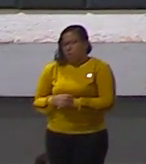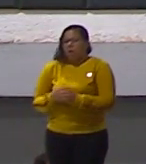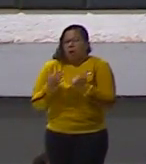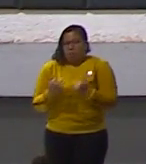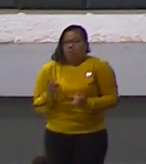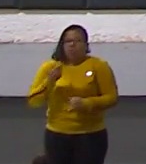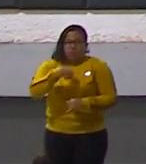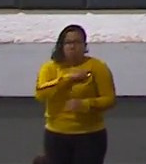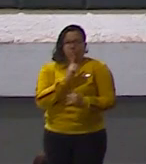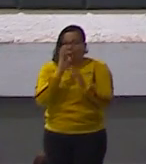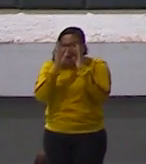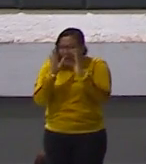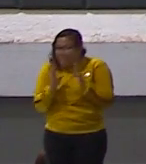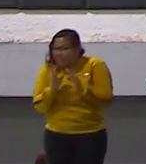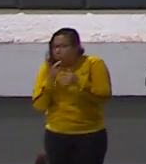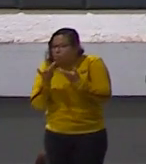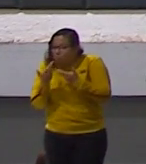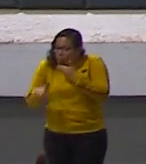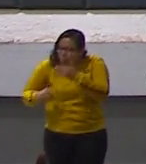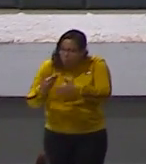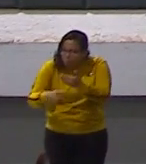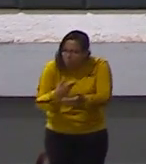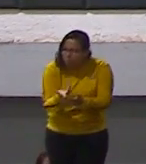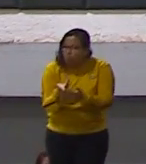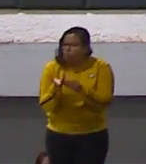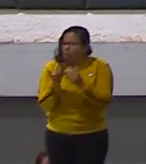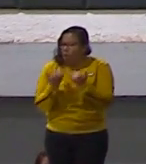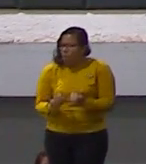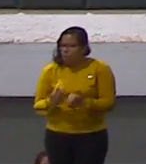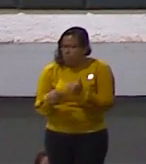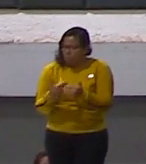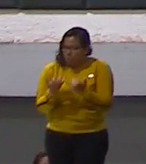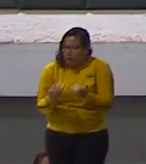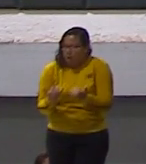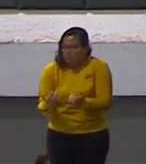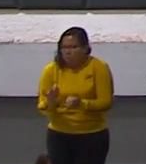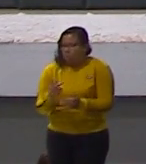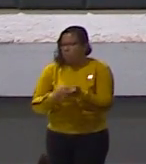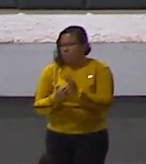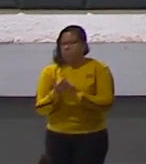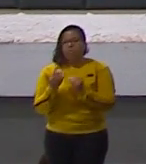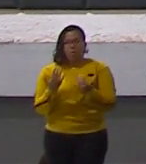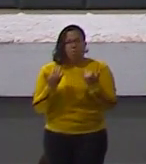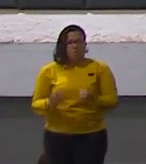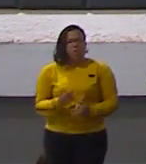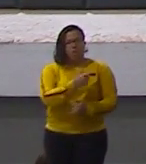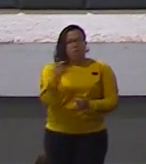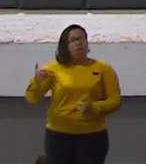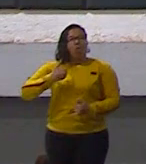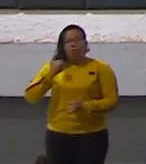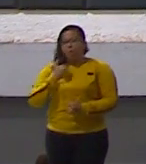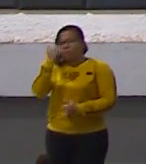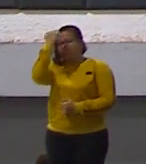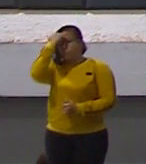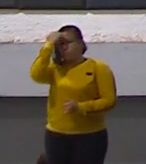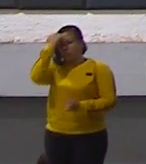dentro de nuestros procesos de actuales del presente jóvenes y profes